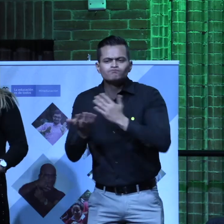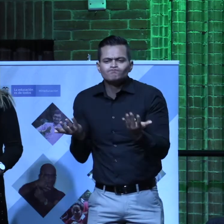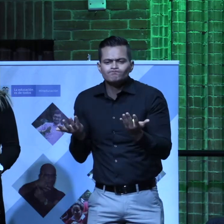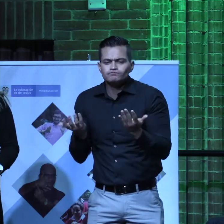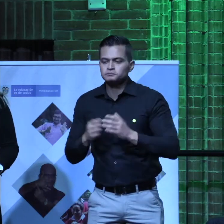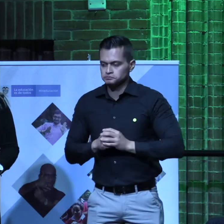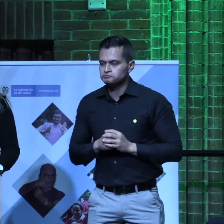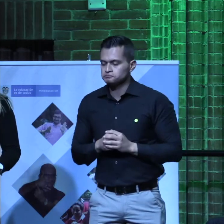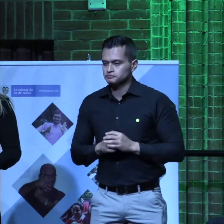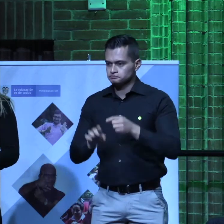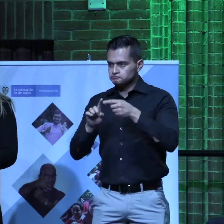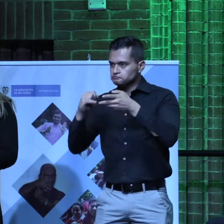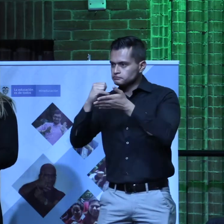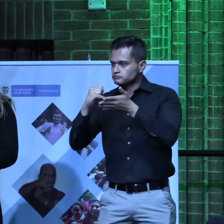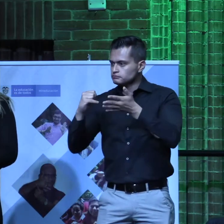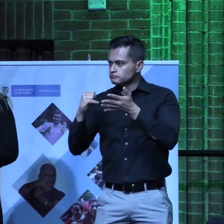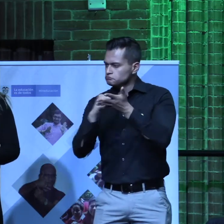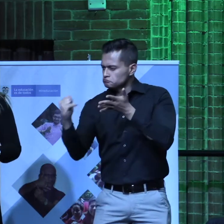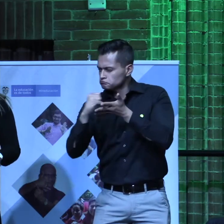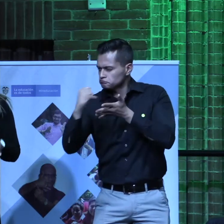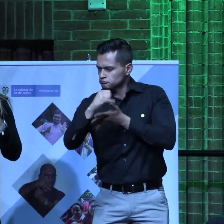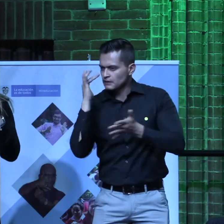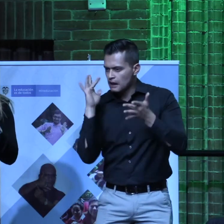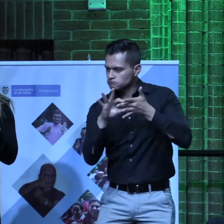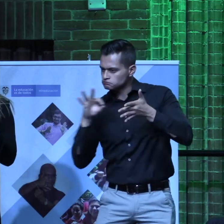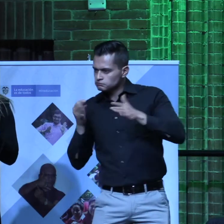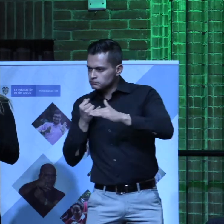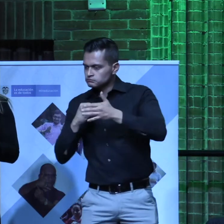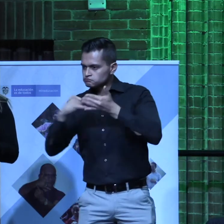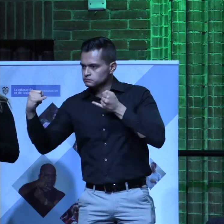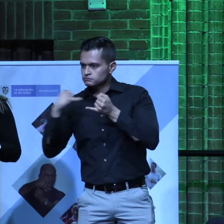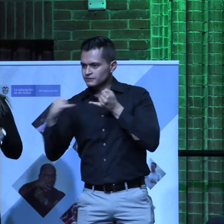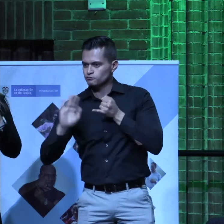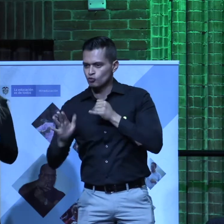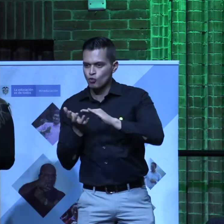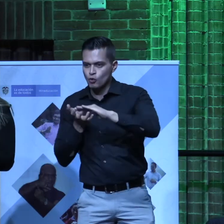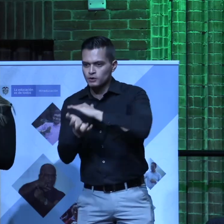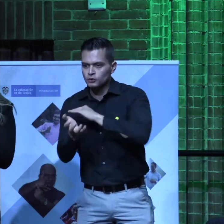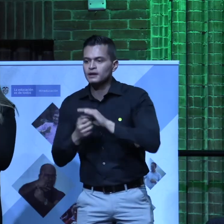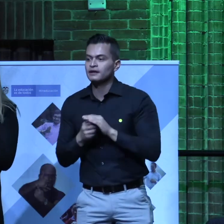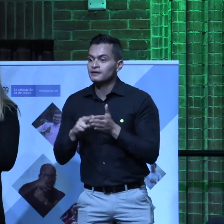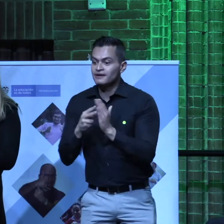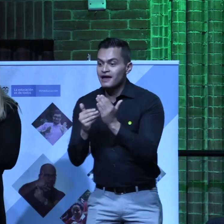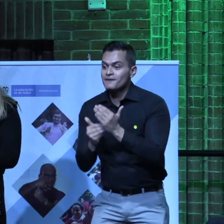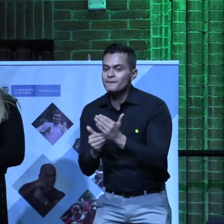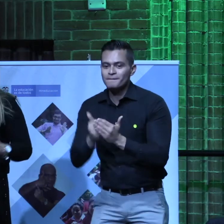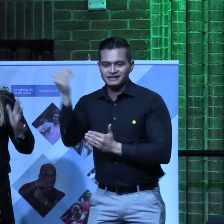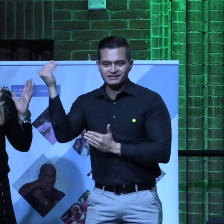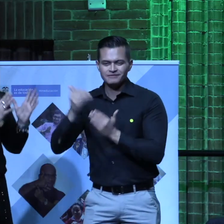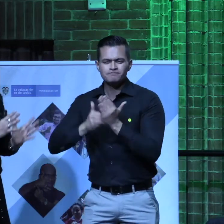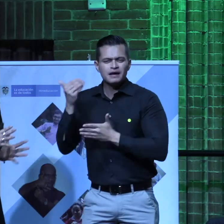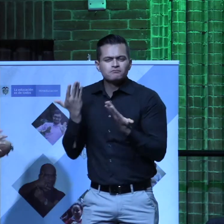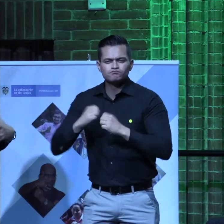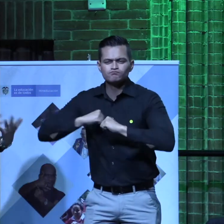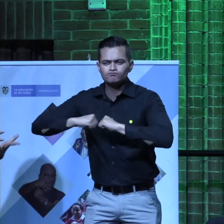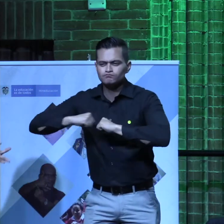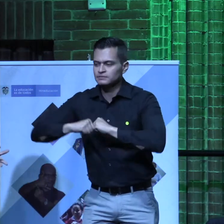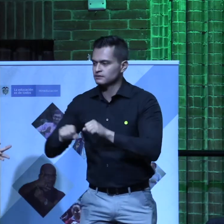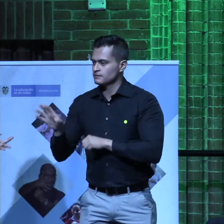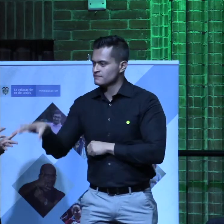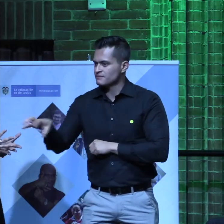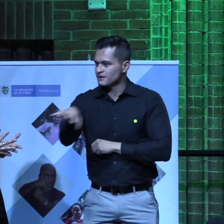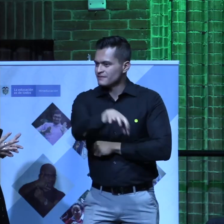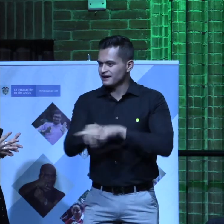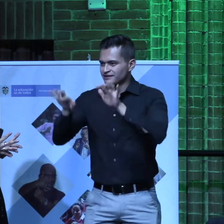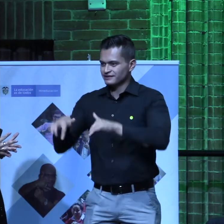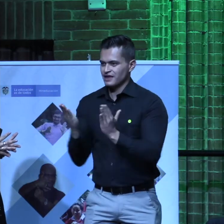El lineamiento de cobertura tiene un enfoque de trabajo introductorio, sobre todo con las secretarías de educación. En cobertura no vamos